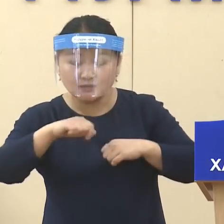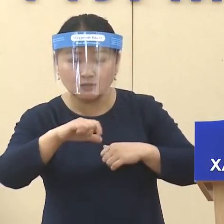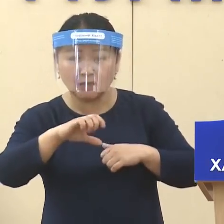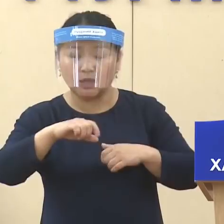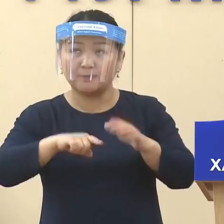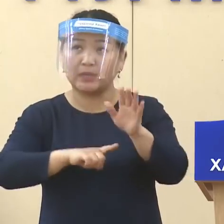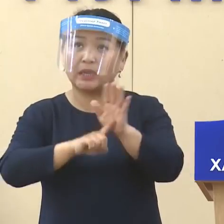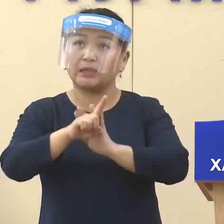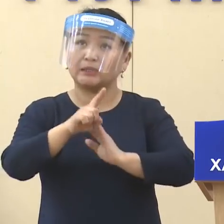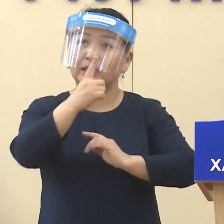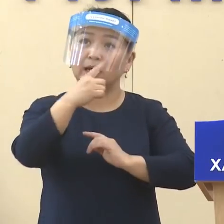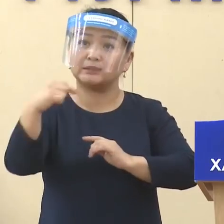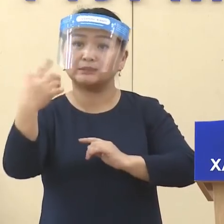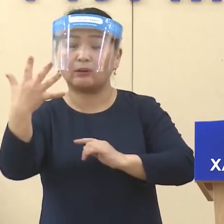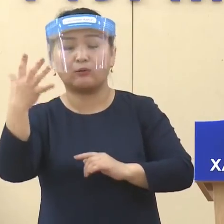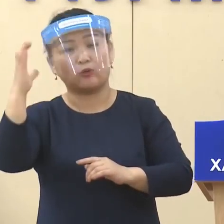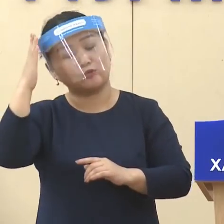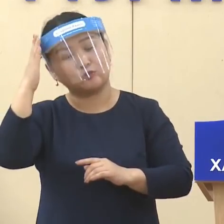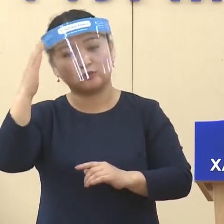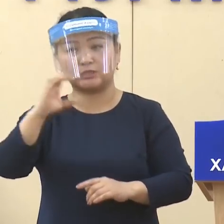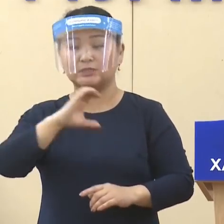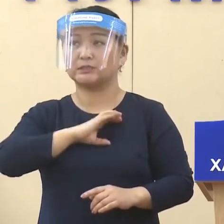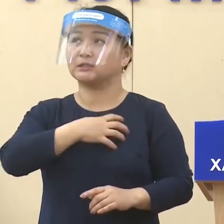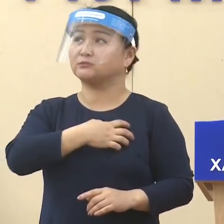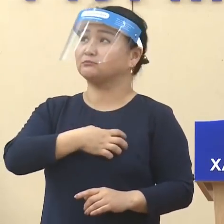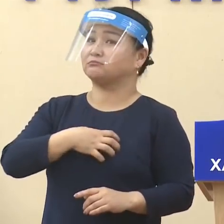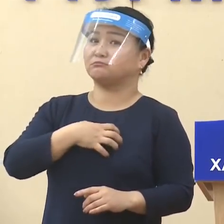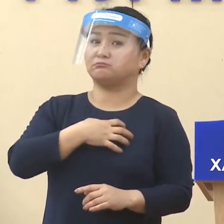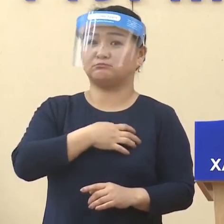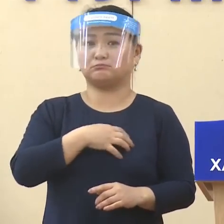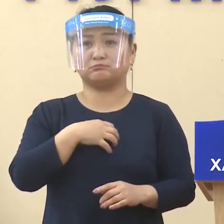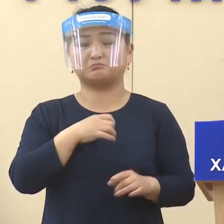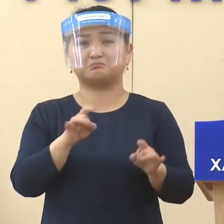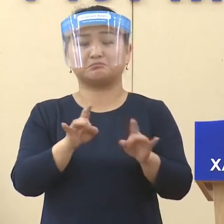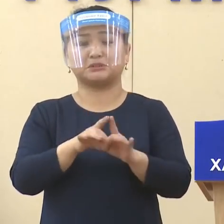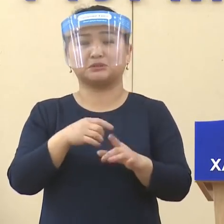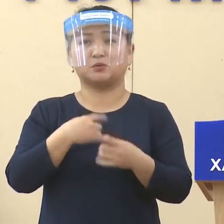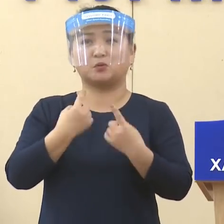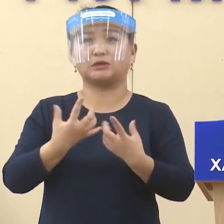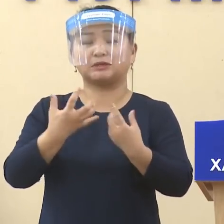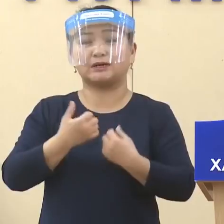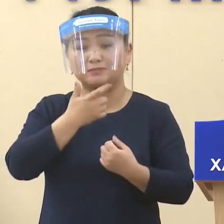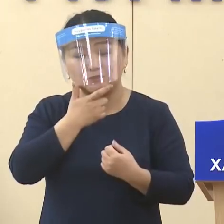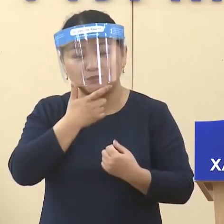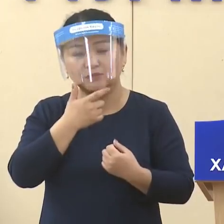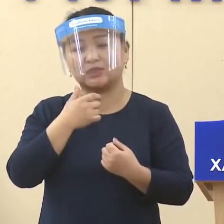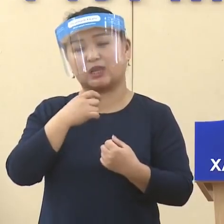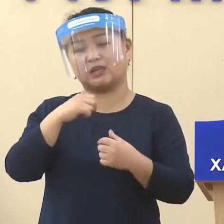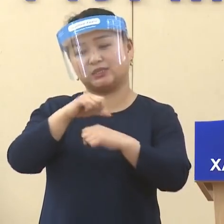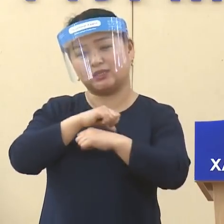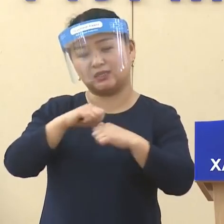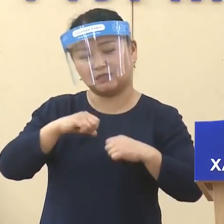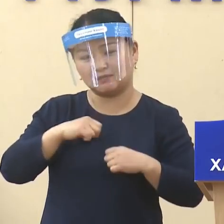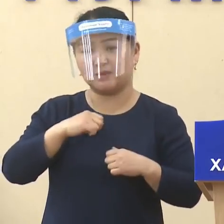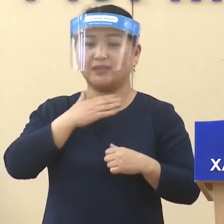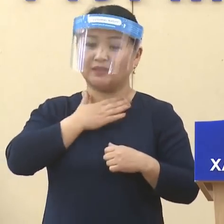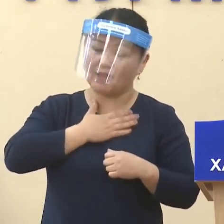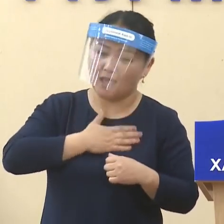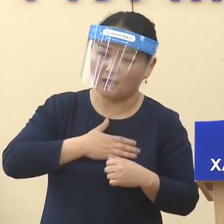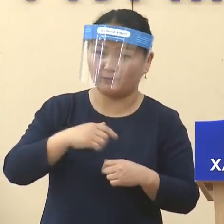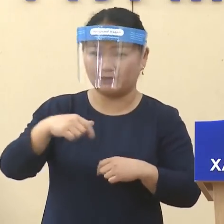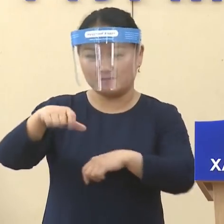бол жаахан стресстэй тим өөрчлөлттэй байдаг. А гэхдээ бид нар холбогдох одоо арга хэмжээнүүдийг авч байгаа. Иргэд маань ч өөрснөө бас хүлээцтэй